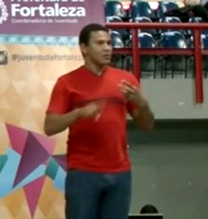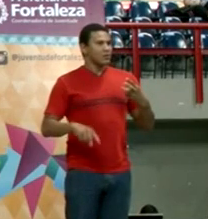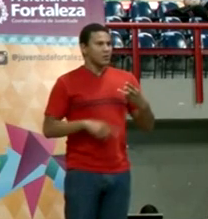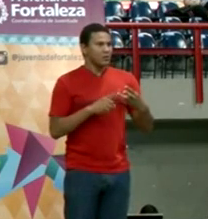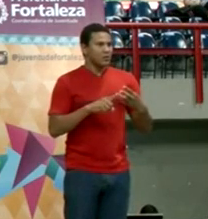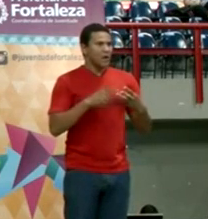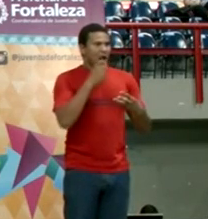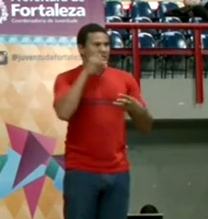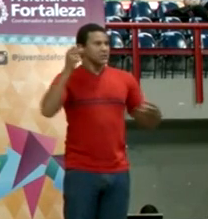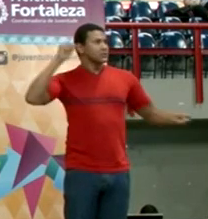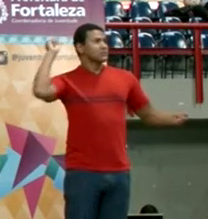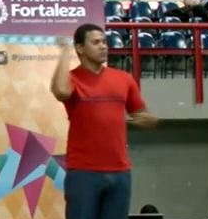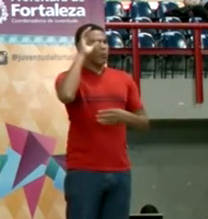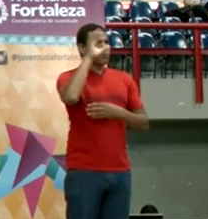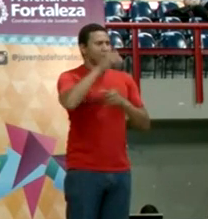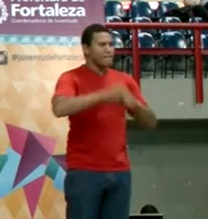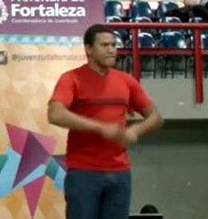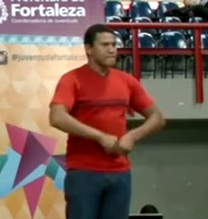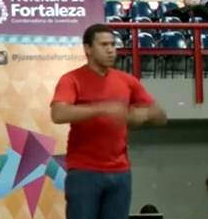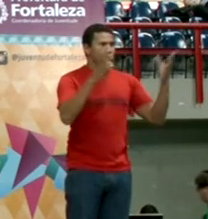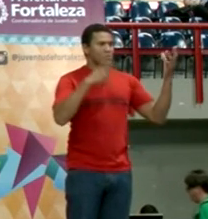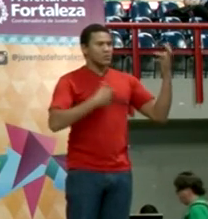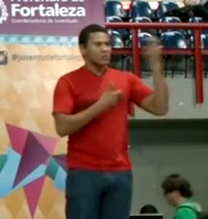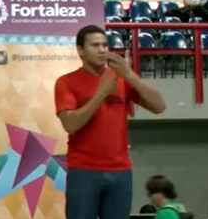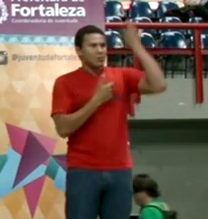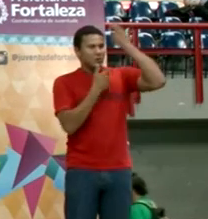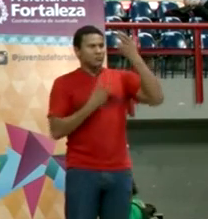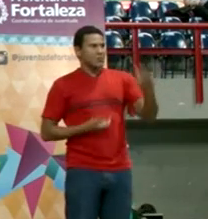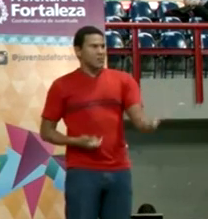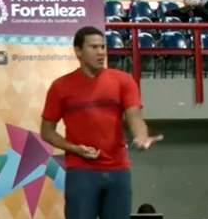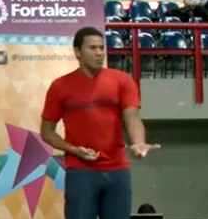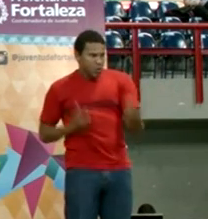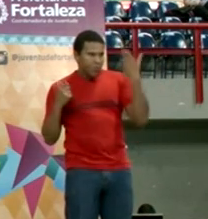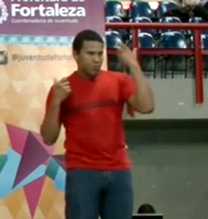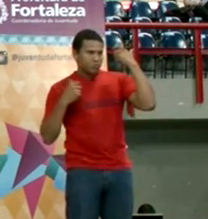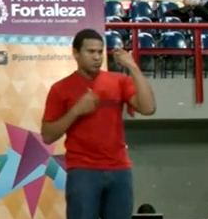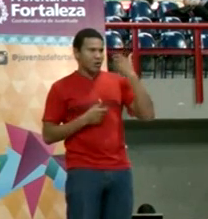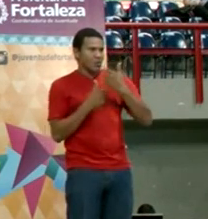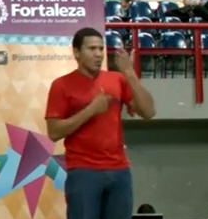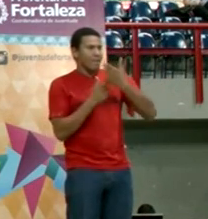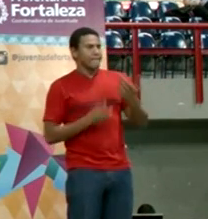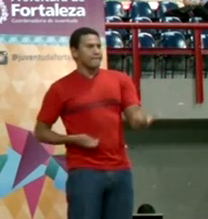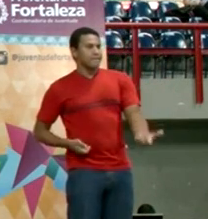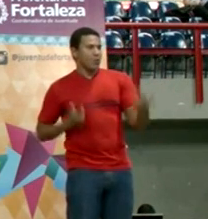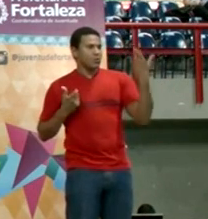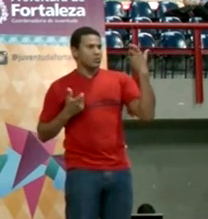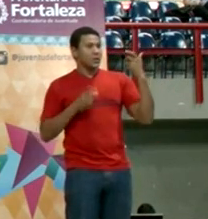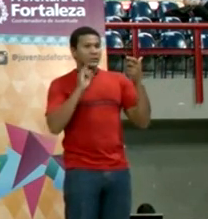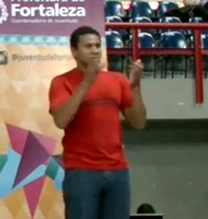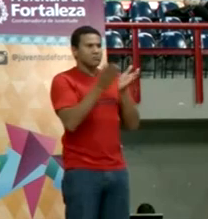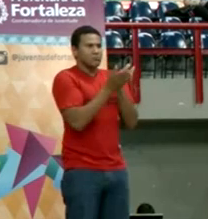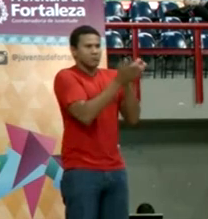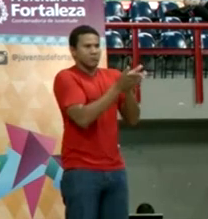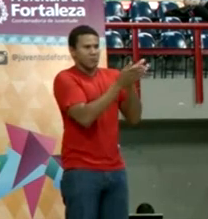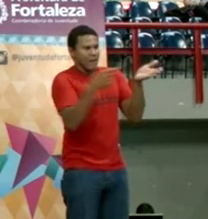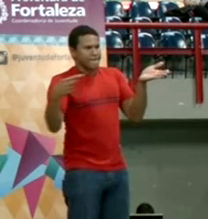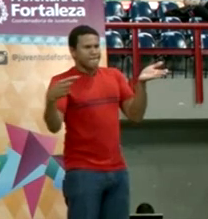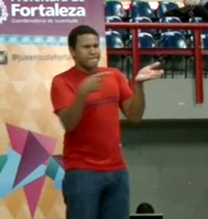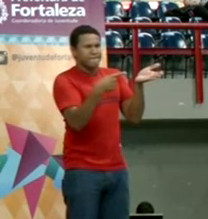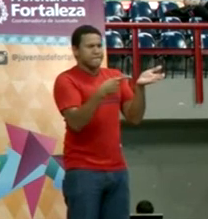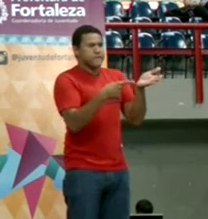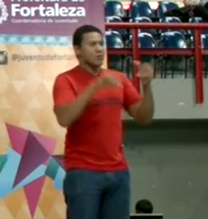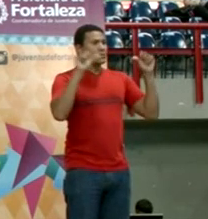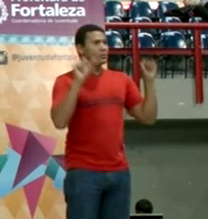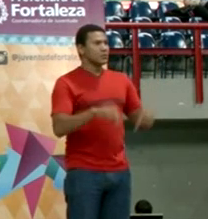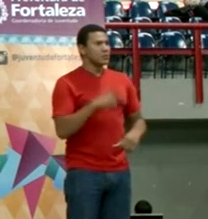Tinham granadas, fuzis com calibre que entrava dentro da fuzilagem de um navio sendo atirado contra a pessoa.